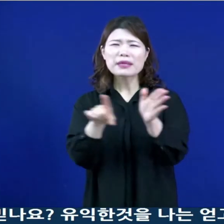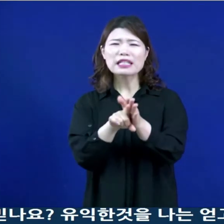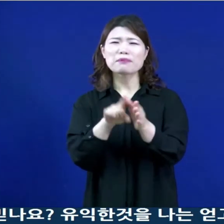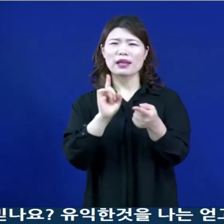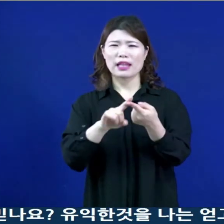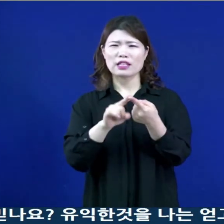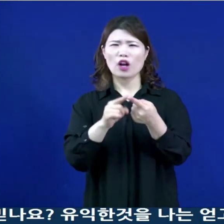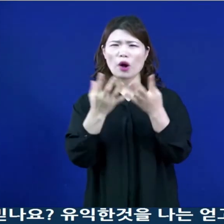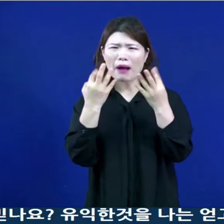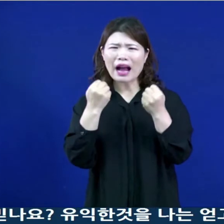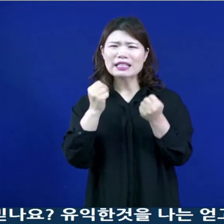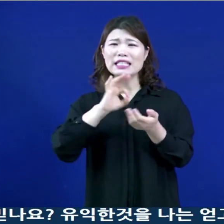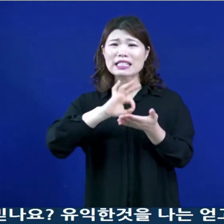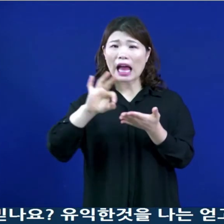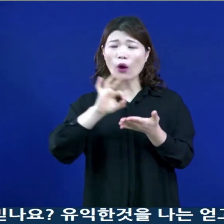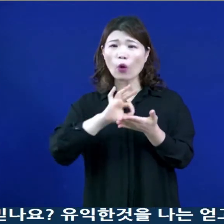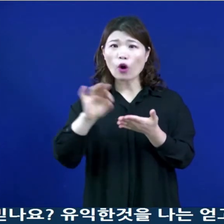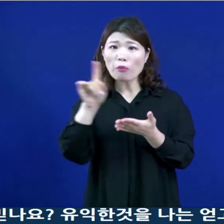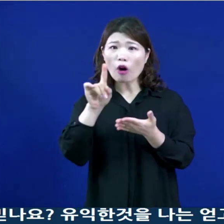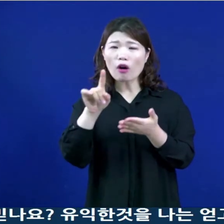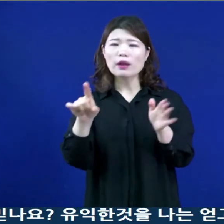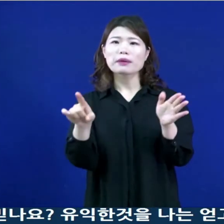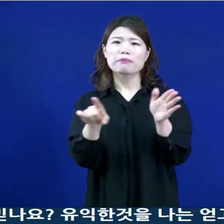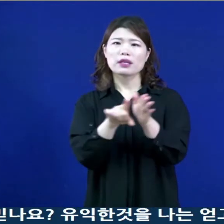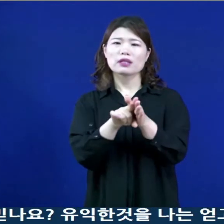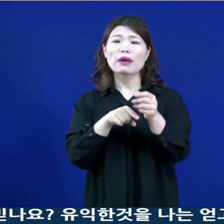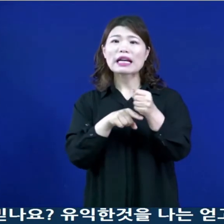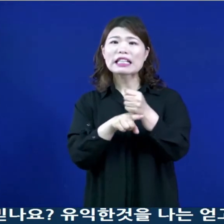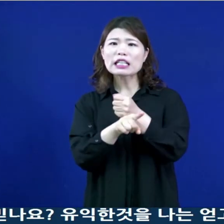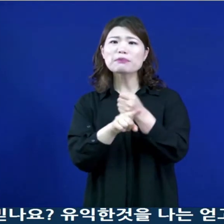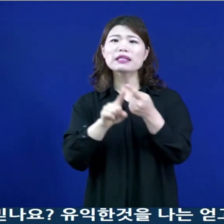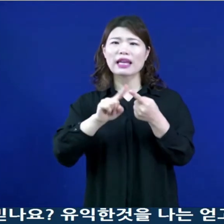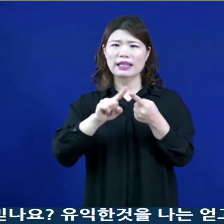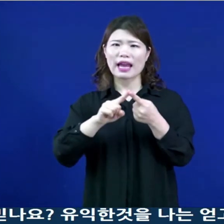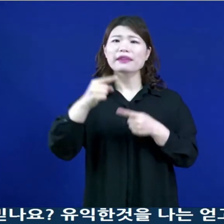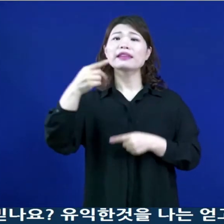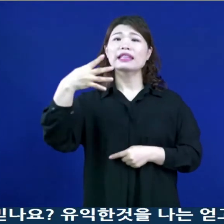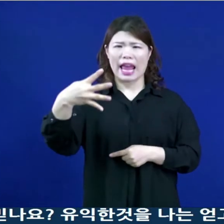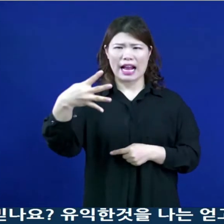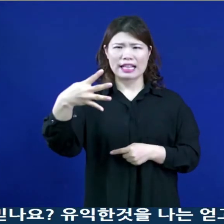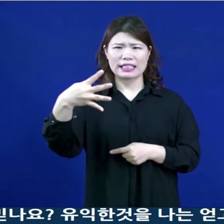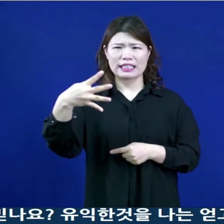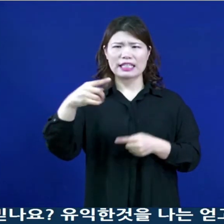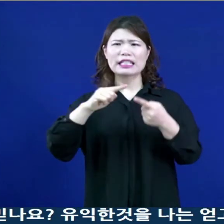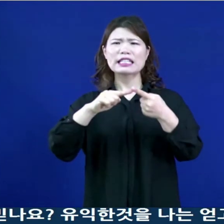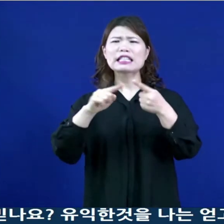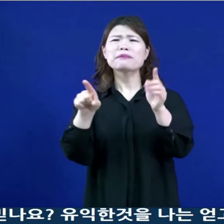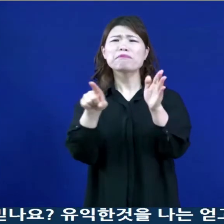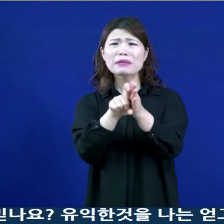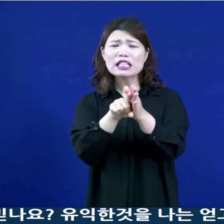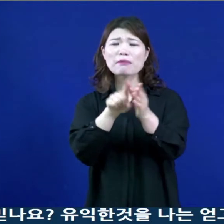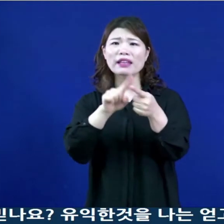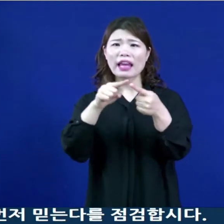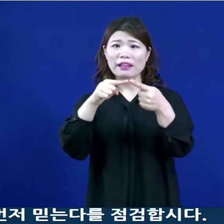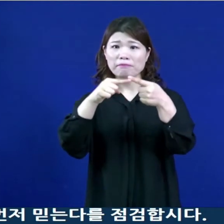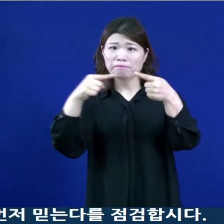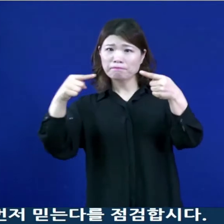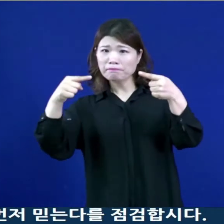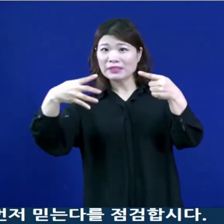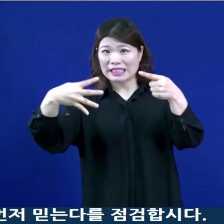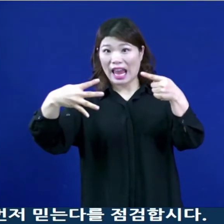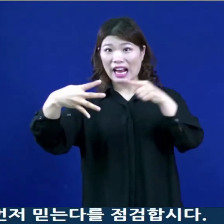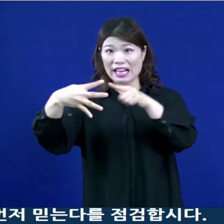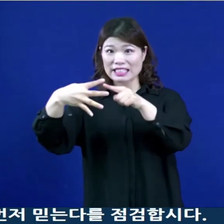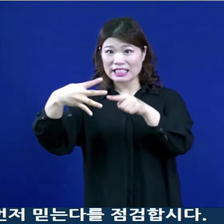많이 사용한 방법이 믿음이 의미하는 네 가지 요소로 많이 접근해 왔었습니다. 한번 그 네 가지